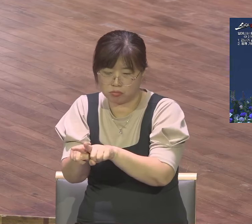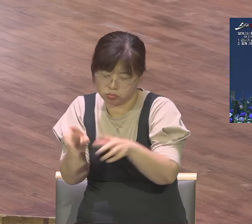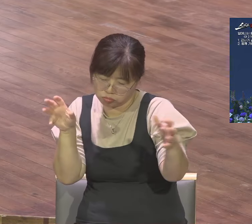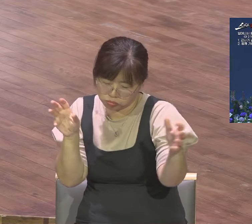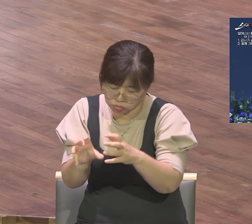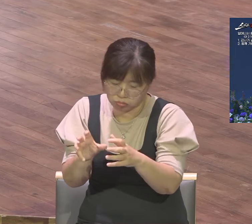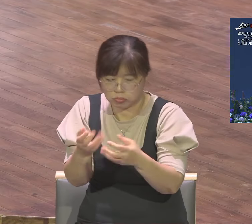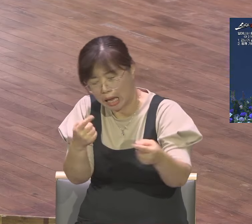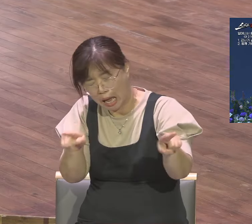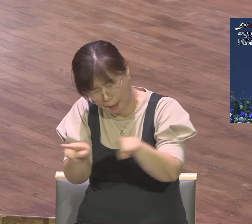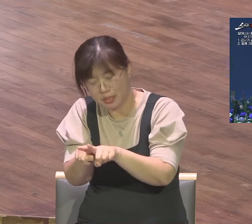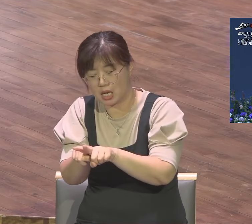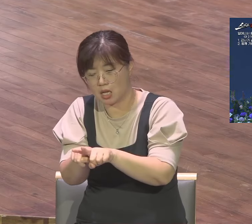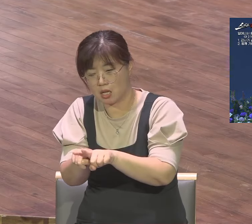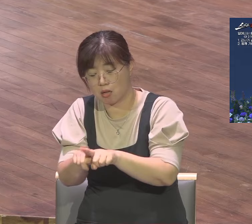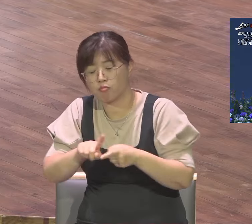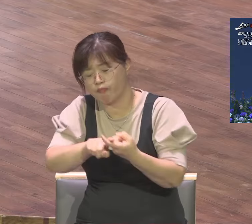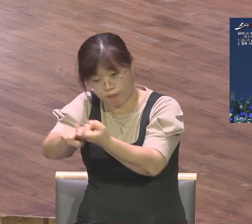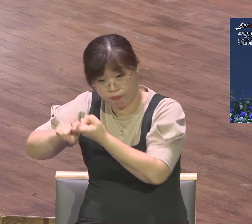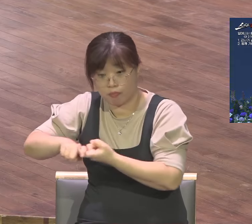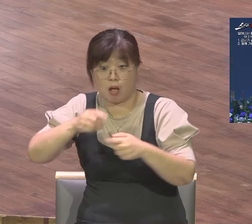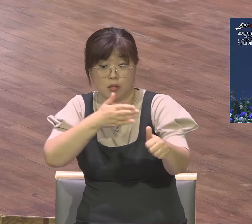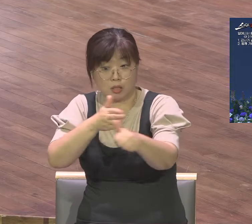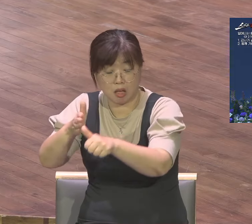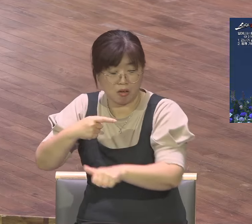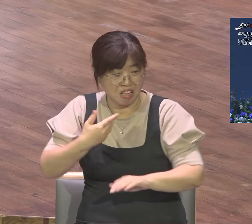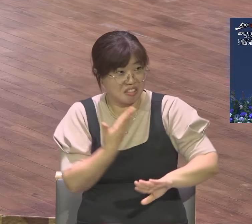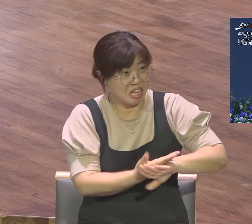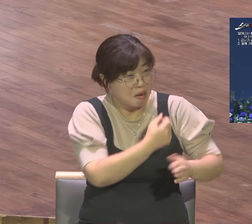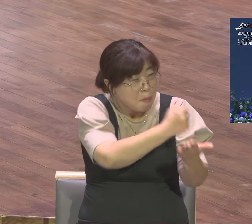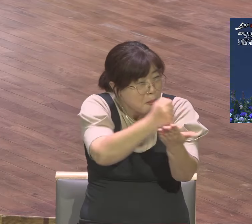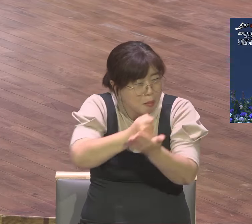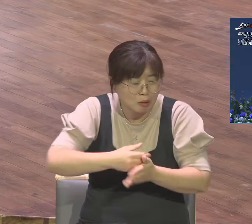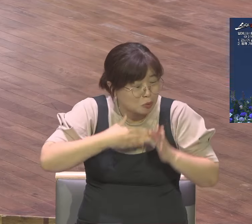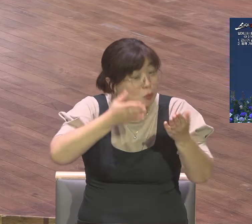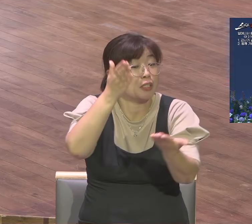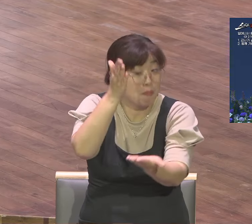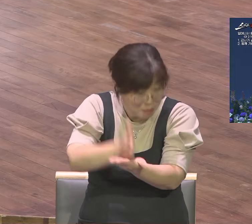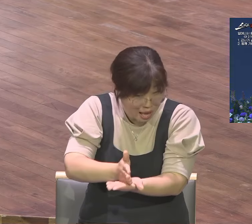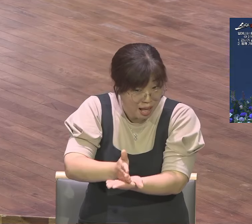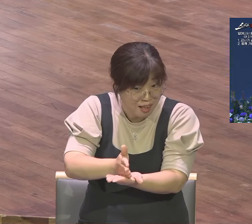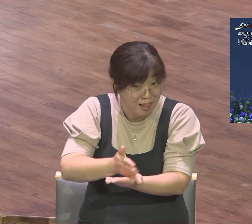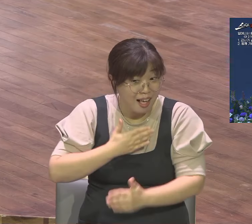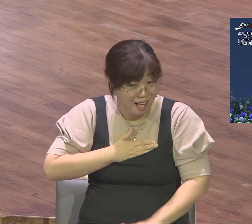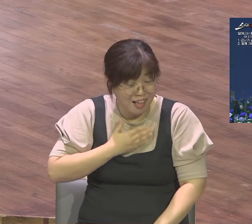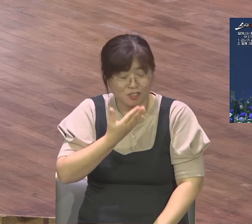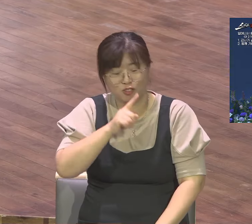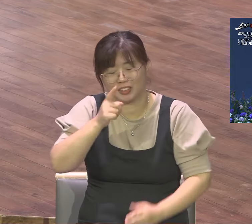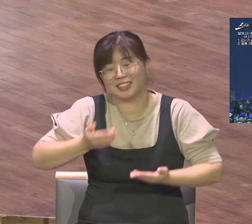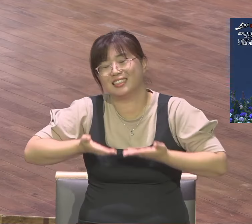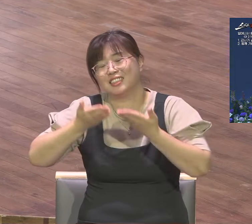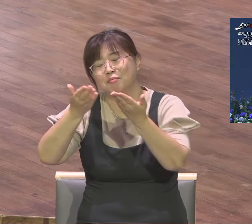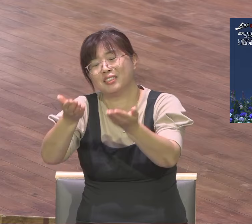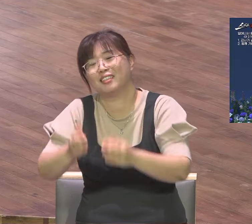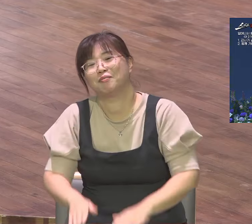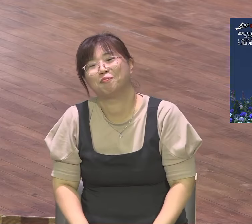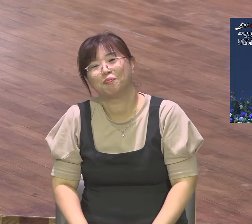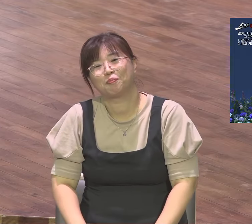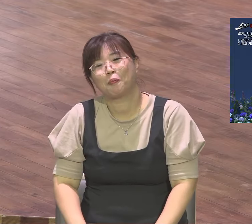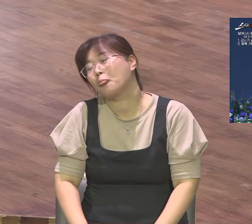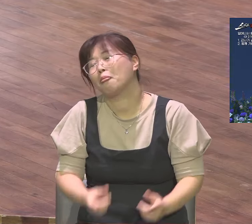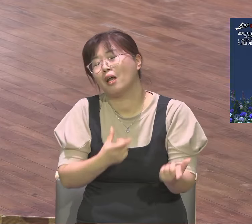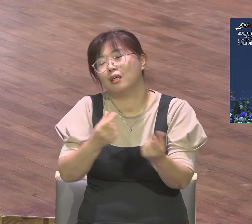다 힘내서 주역되기를 제물로 축복합니다. 기도합시다. 주신 말씀 붙잡고 이를 기도하겠습니다.